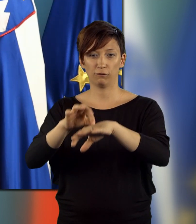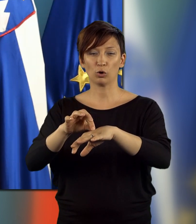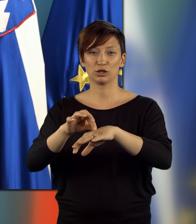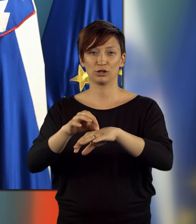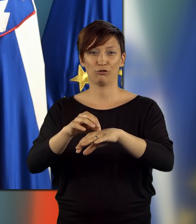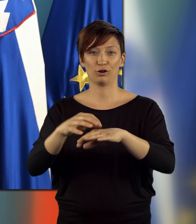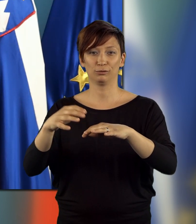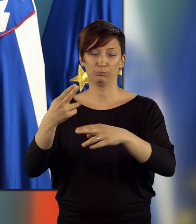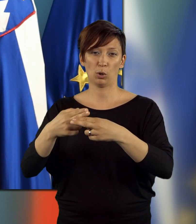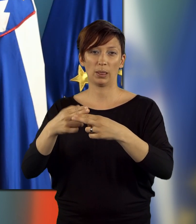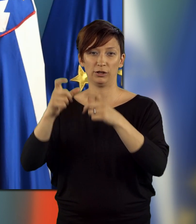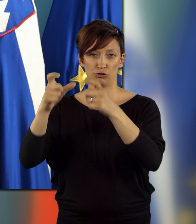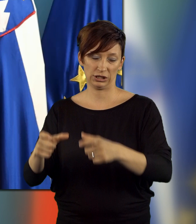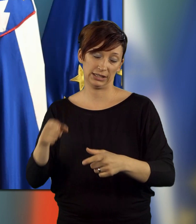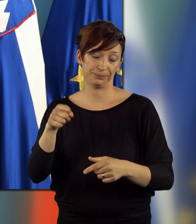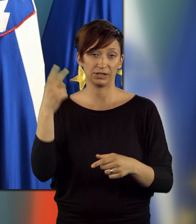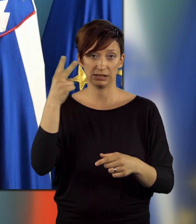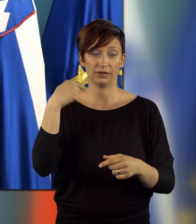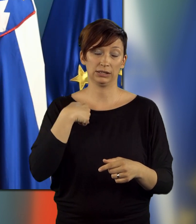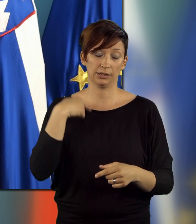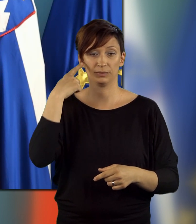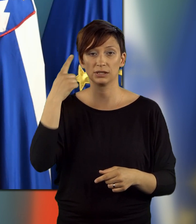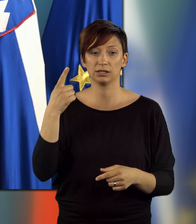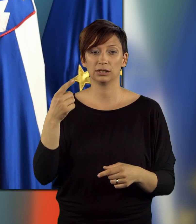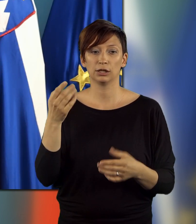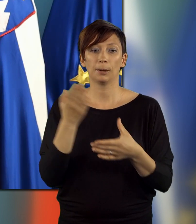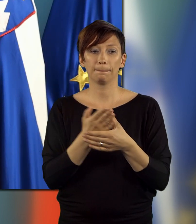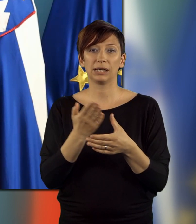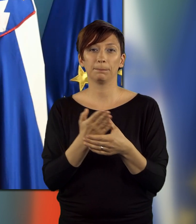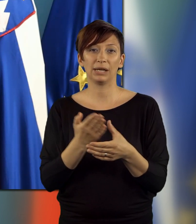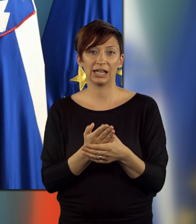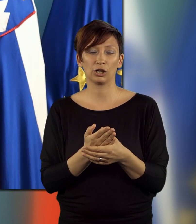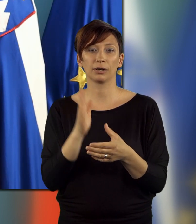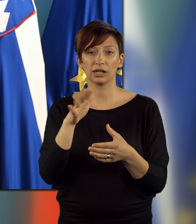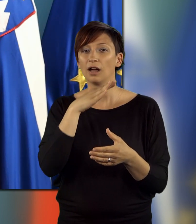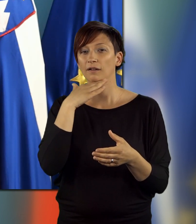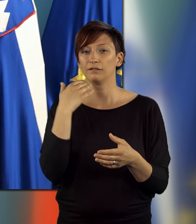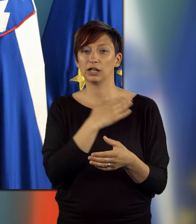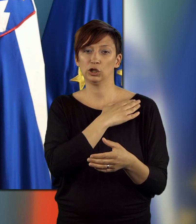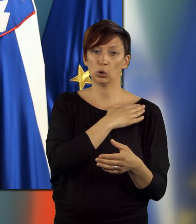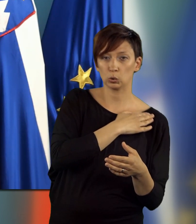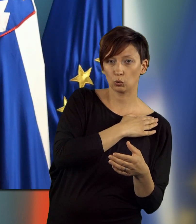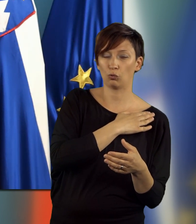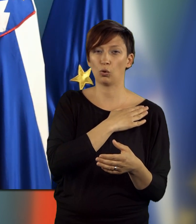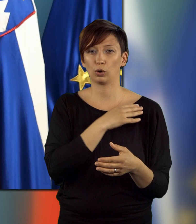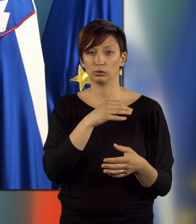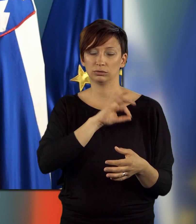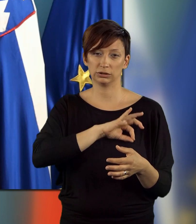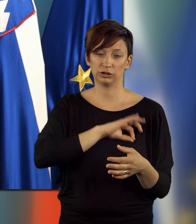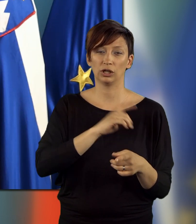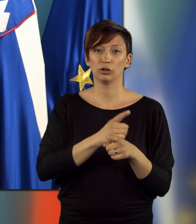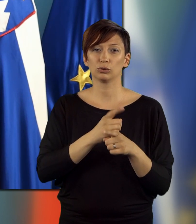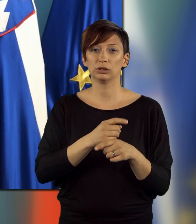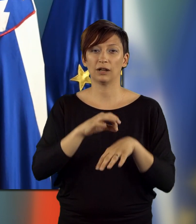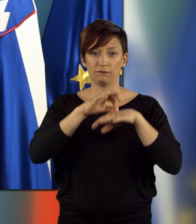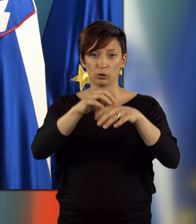vodstvo, ker seveda se nam zdi torej primerno, ker je velika teža in odgovornost prav na